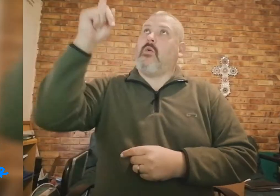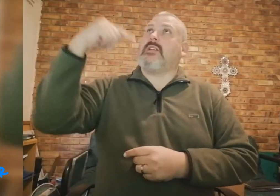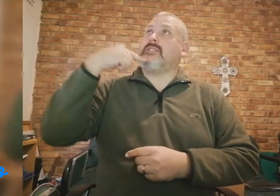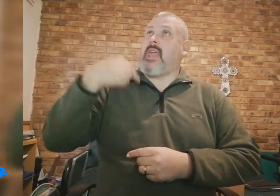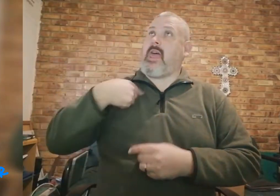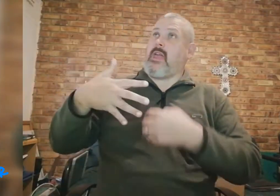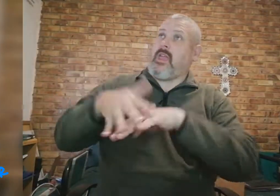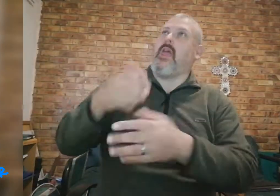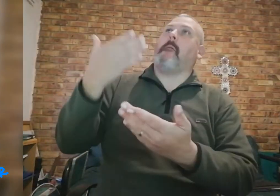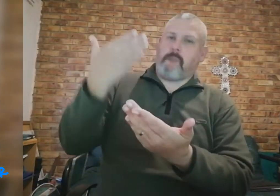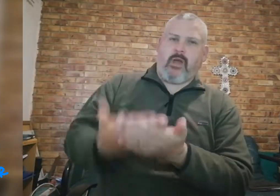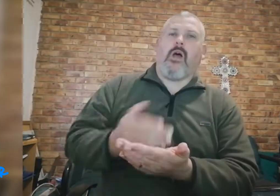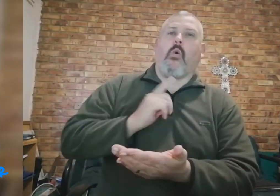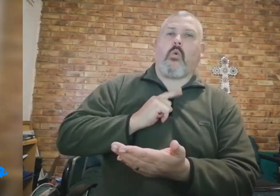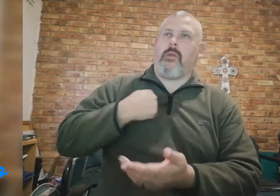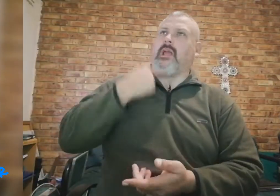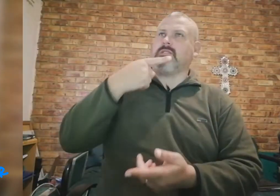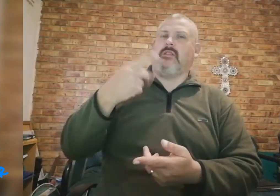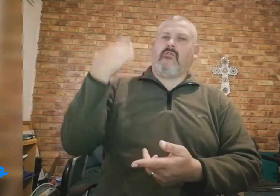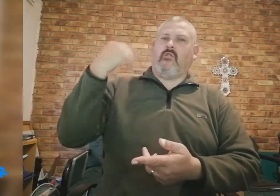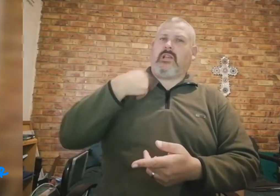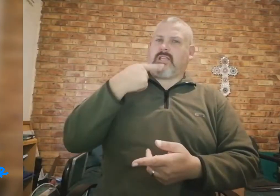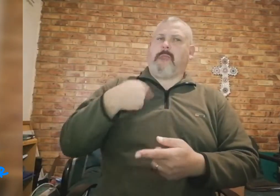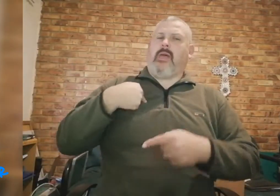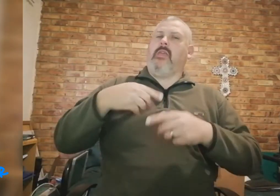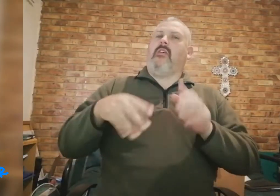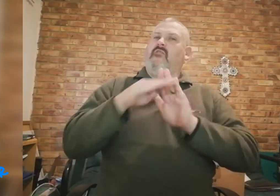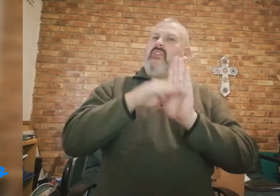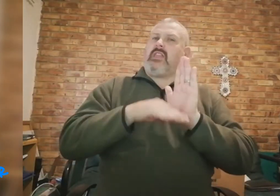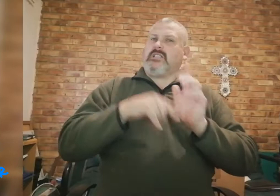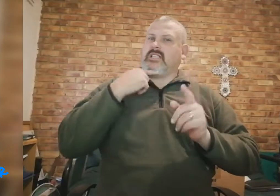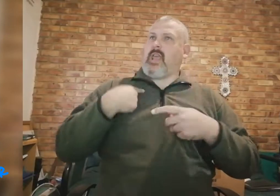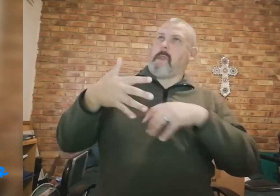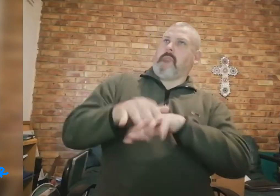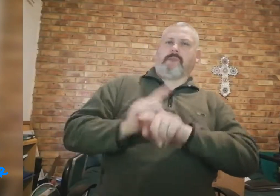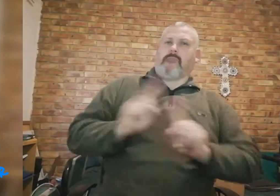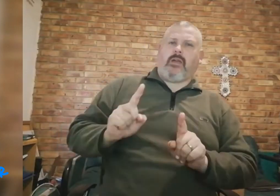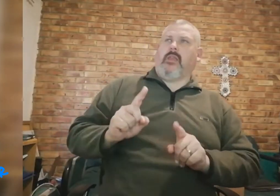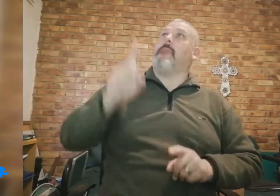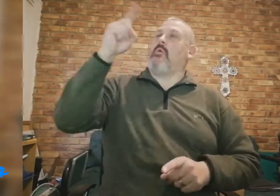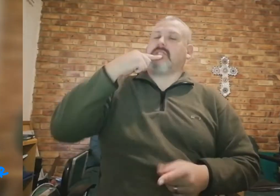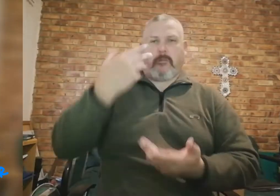God sê ek, maar, hoe kom ek, voor sê, my bed sê, mag nie, God sê,